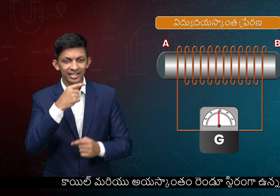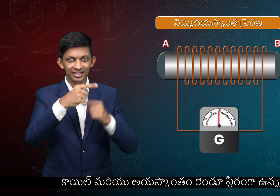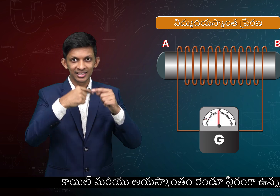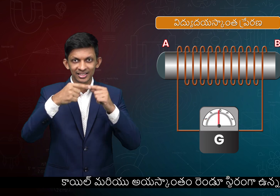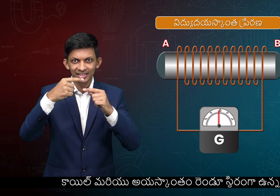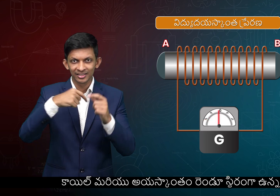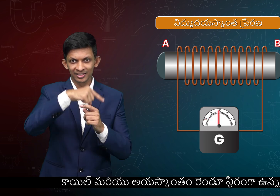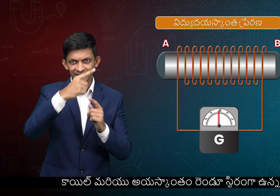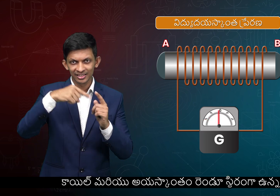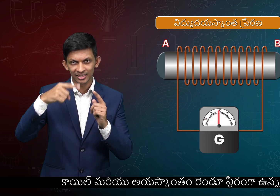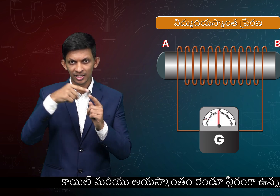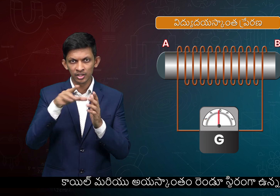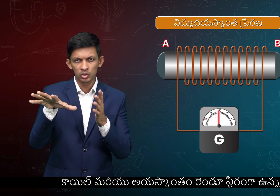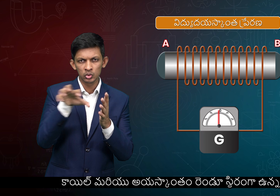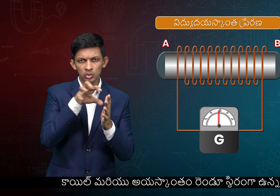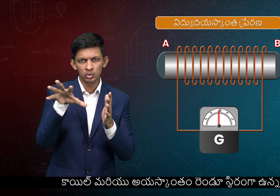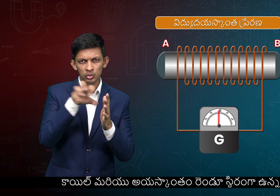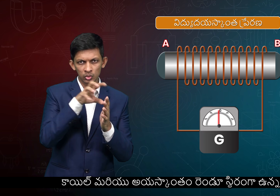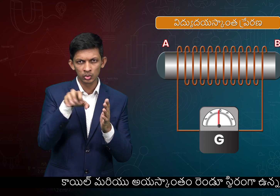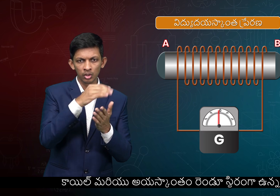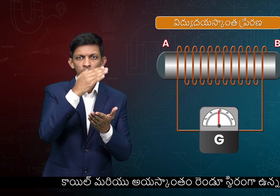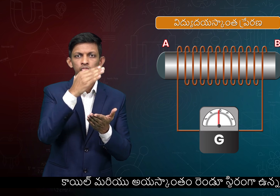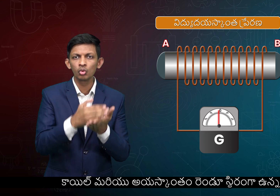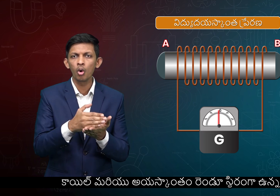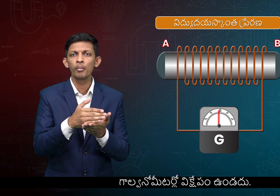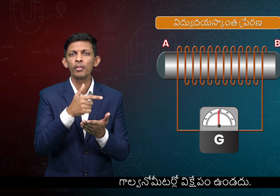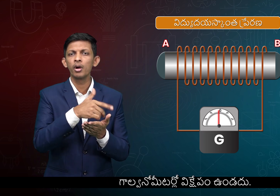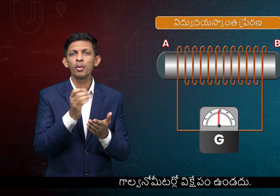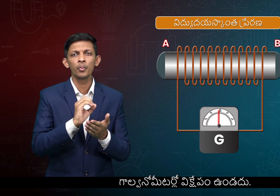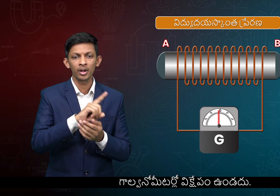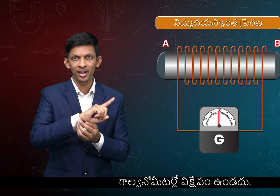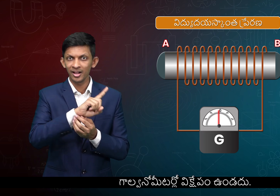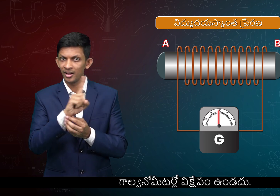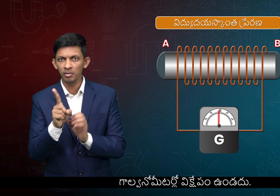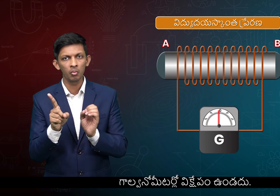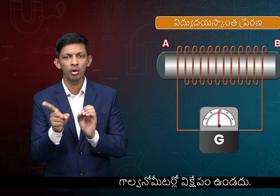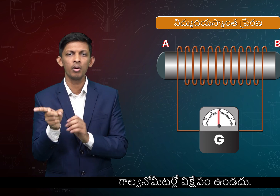కాయిల్ మరియు అయస్కాంతం రెండూ స్థిరంగా ఉన్నప్పుడు గాల్వెనోమీటర్లో విక్షేపం ఉండదు.